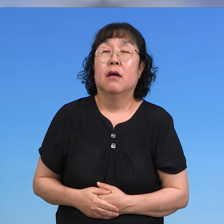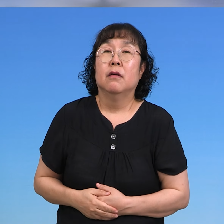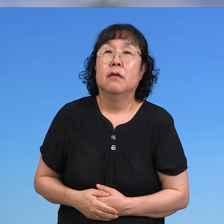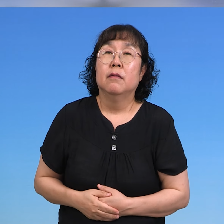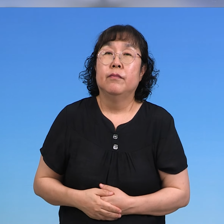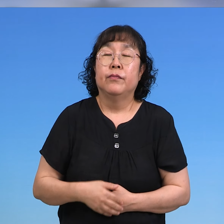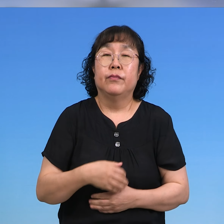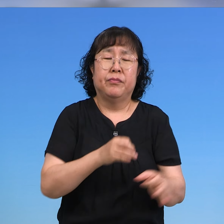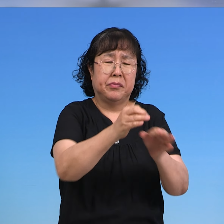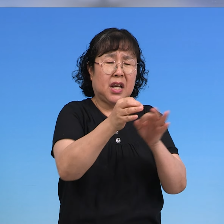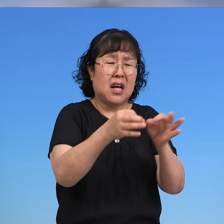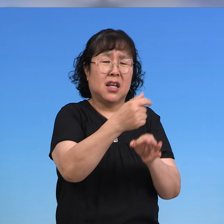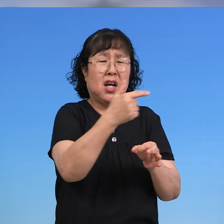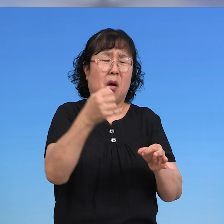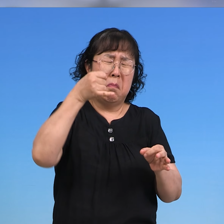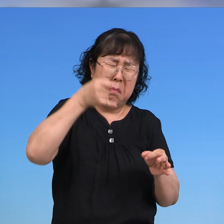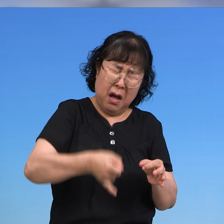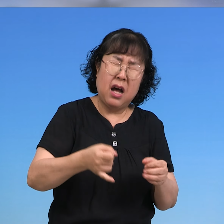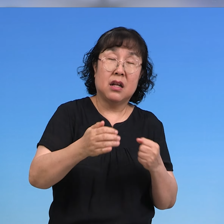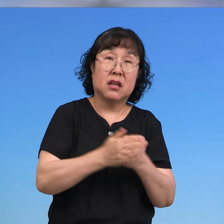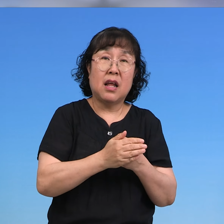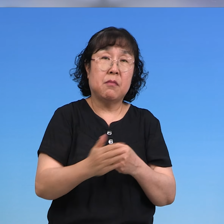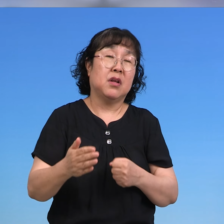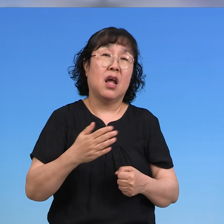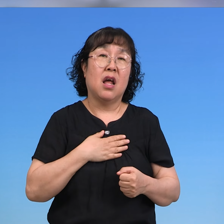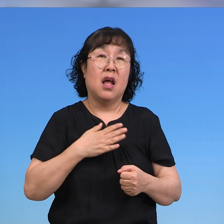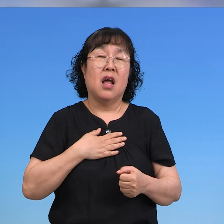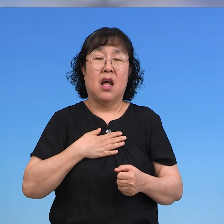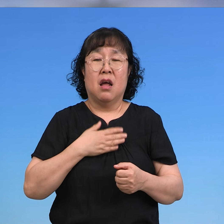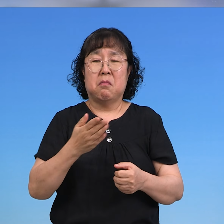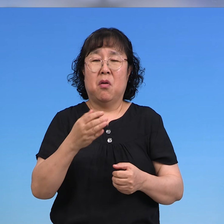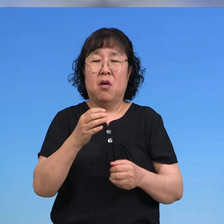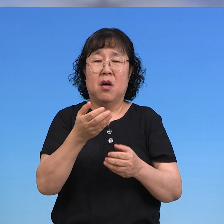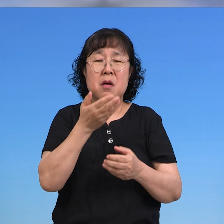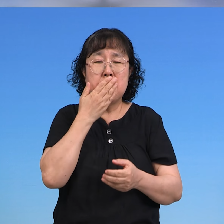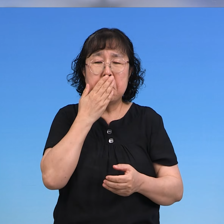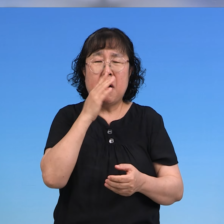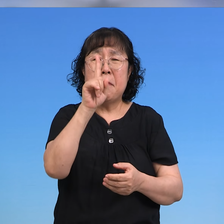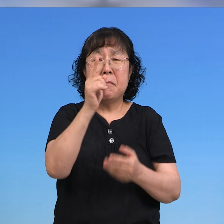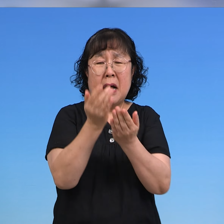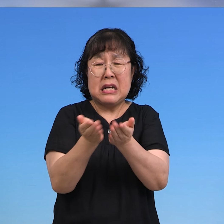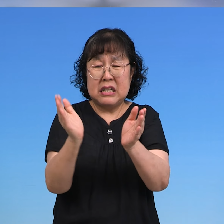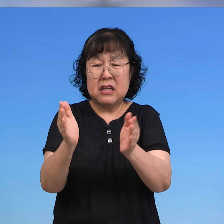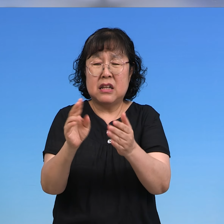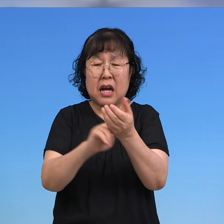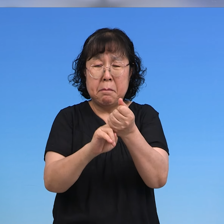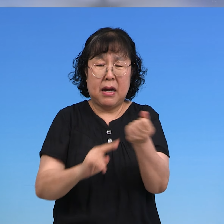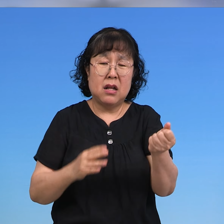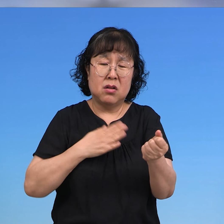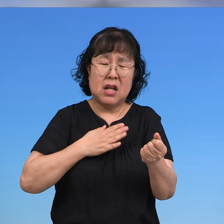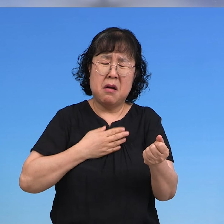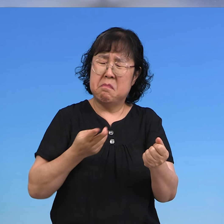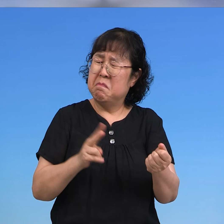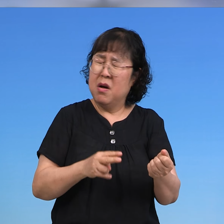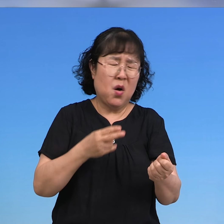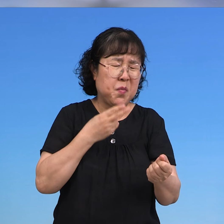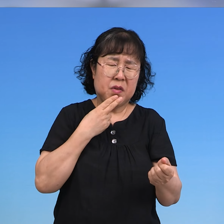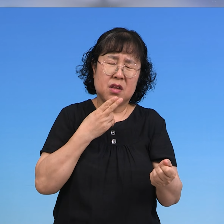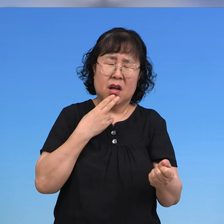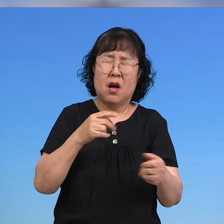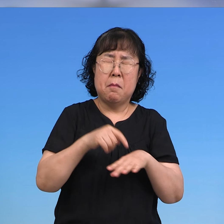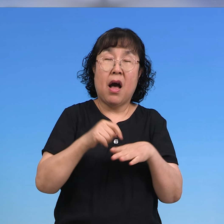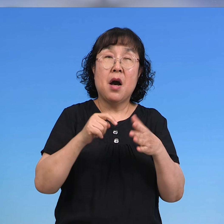뭐 설렁탕 한 그릇 시킨다고 뭐 내 삶에 뭐가 달라지겠냐고. 의욕이 꺾여 있는 거예요. 오늘